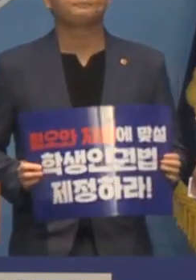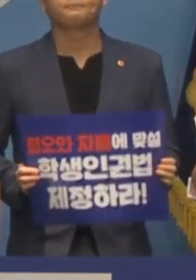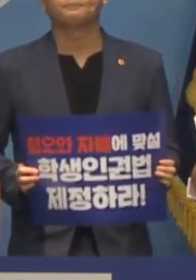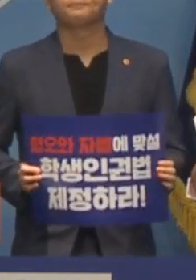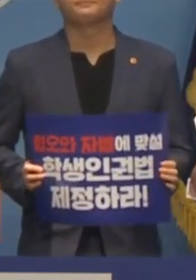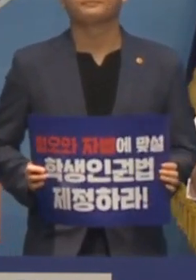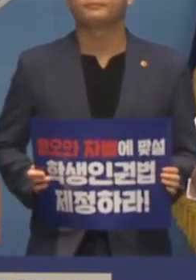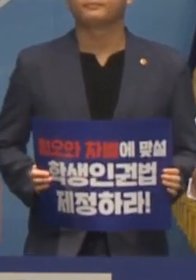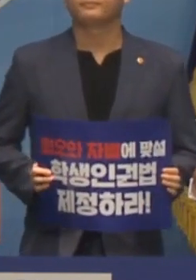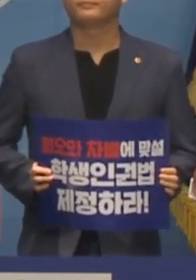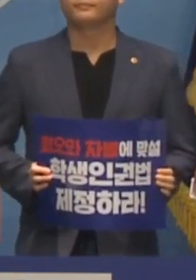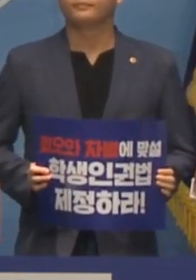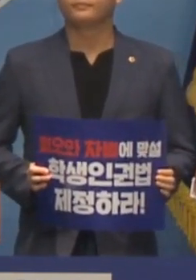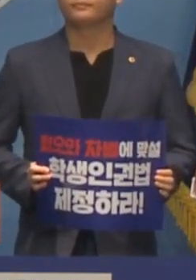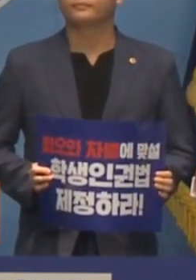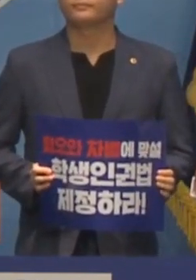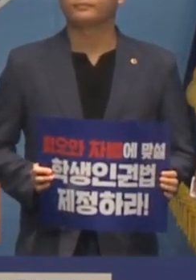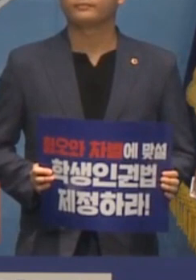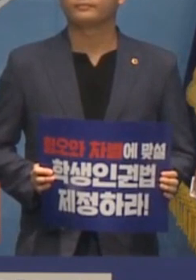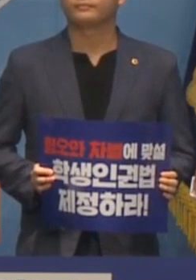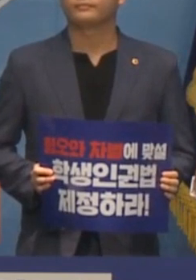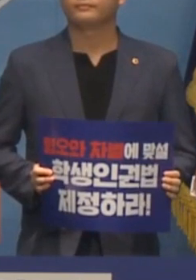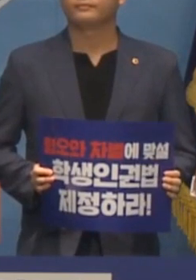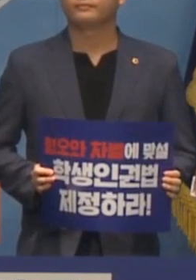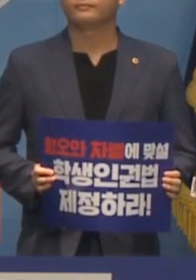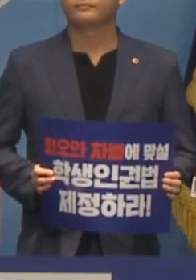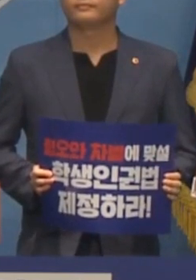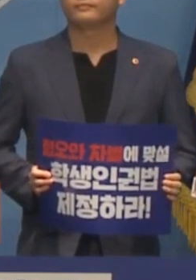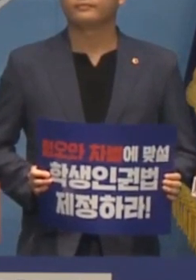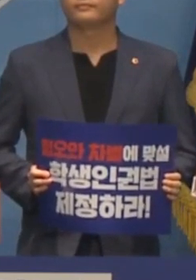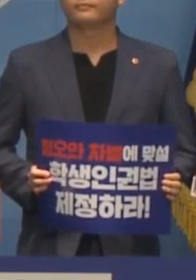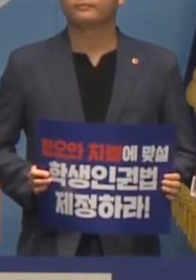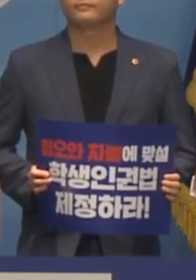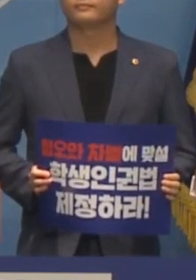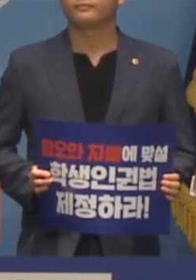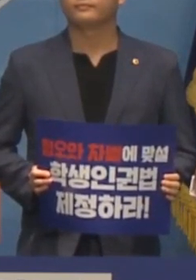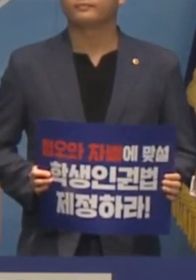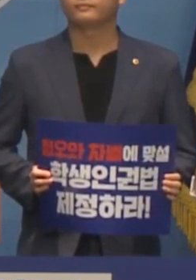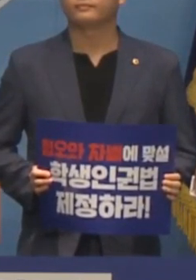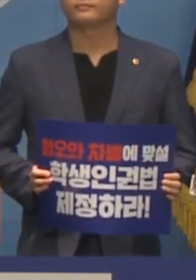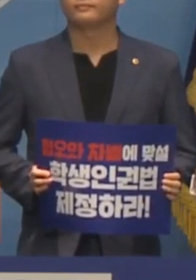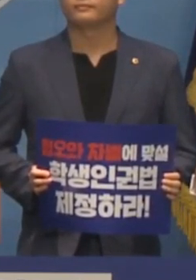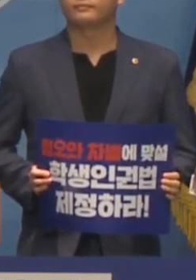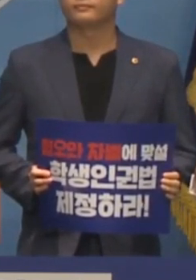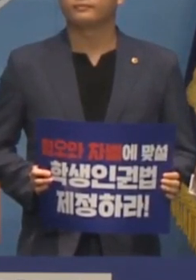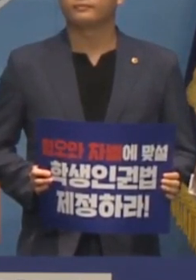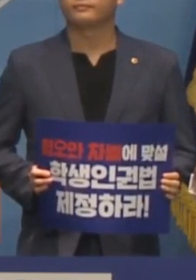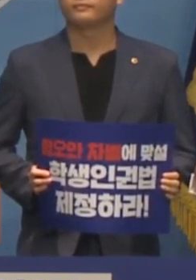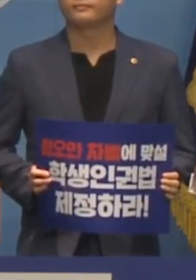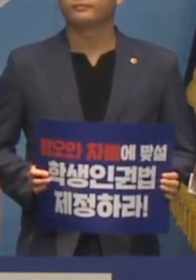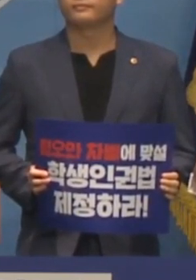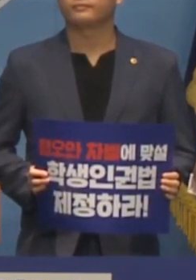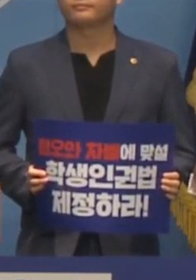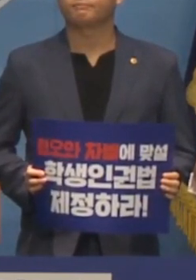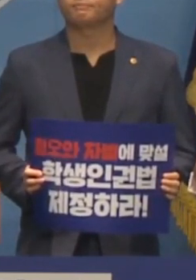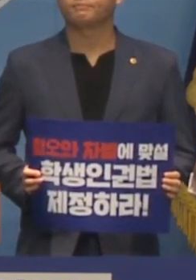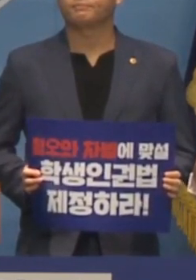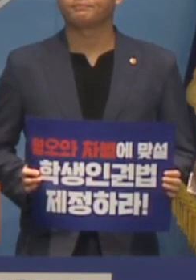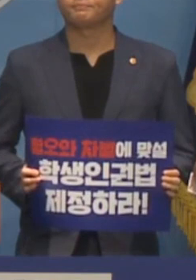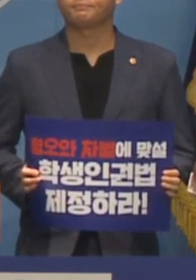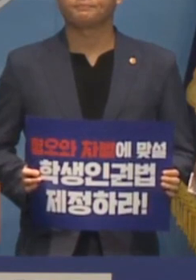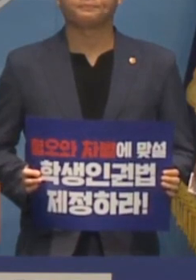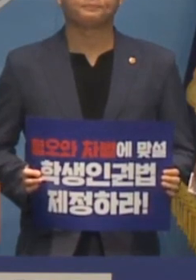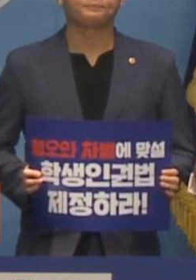더불어민주당 교육위원회 소속 순천갑 지역구의 김문수 국회의원입니다. 오늘